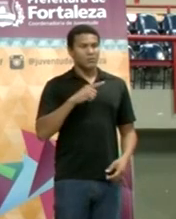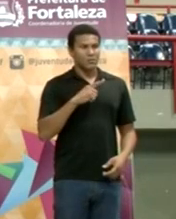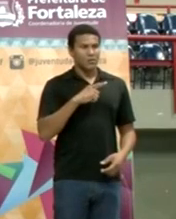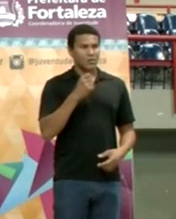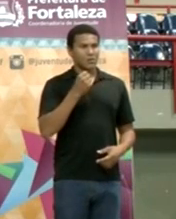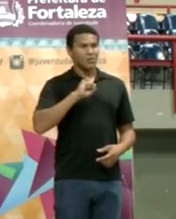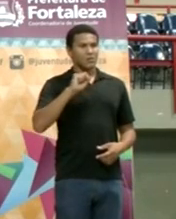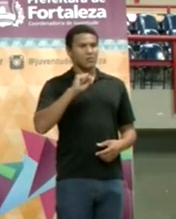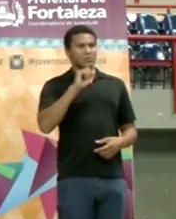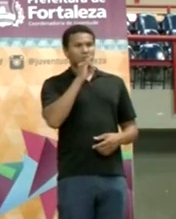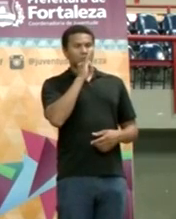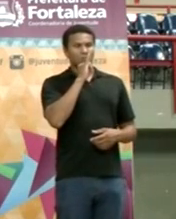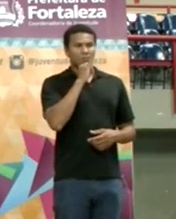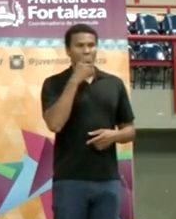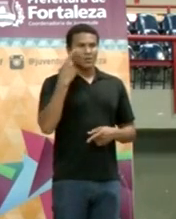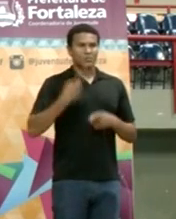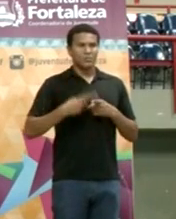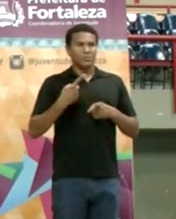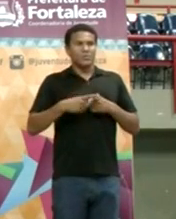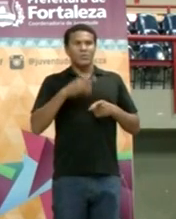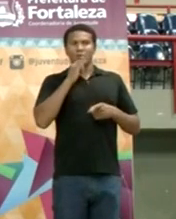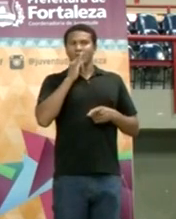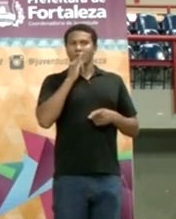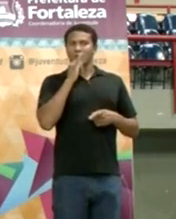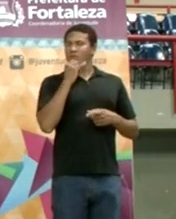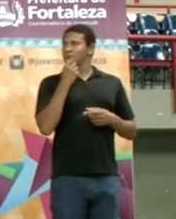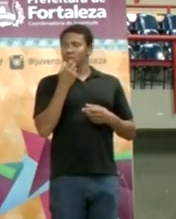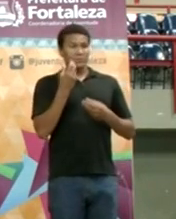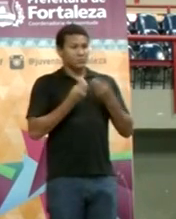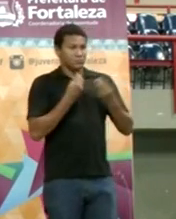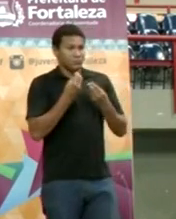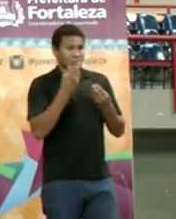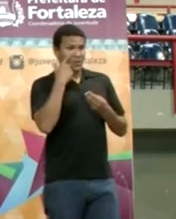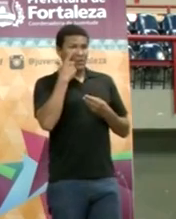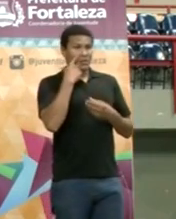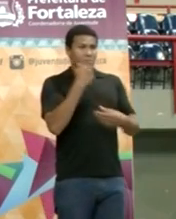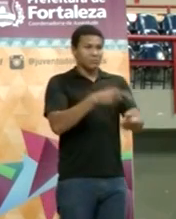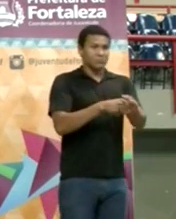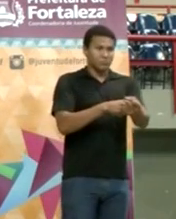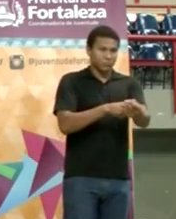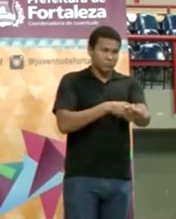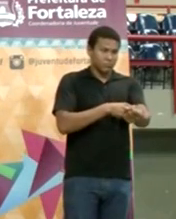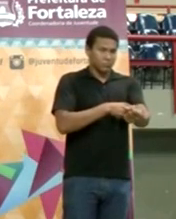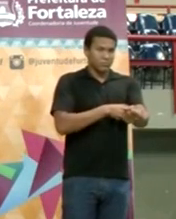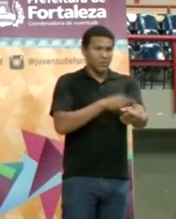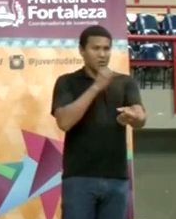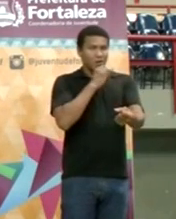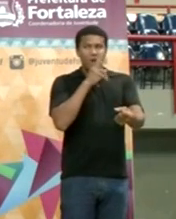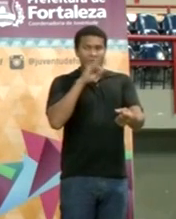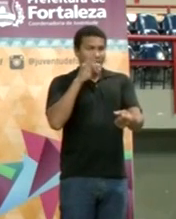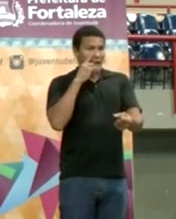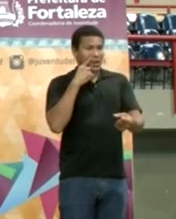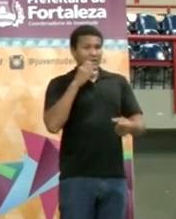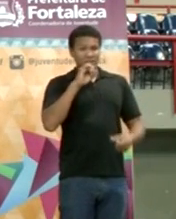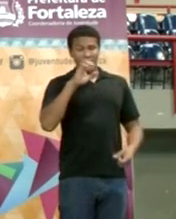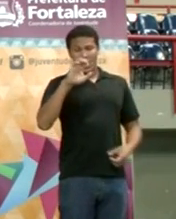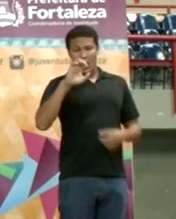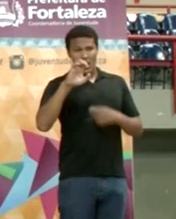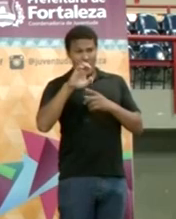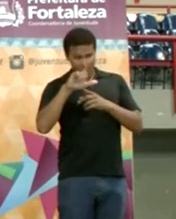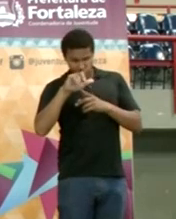é o ELISA. Então você utiliza o ELISA no sangue do indivíduo. Quando o ELISA